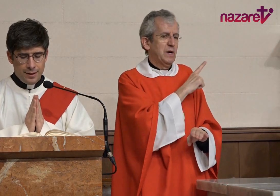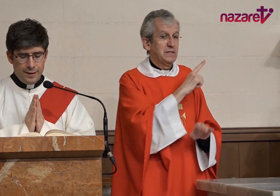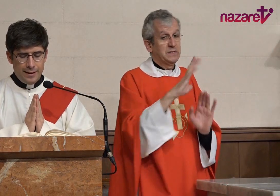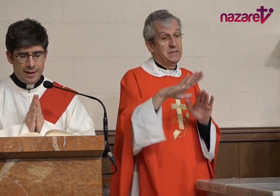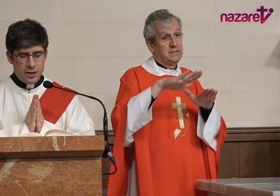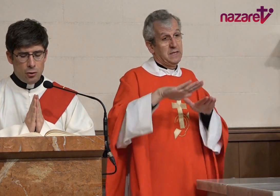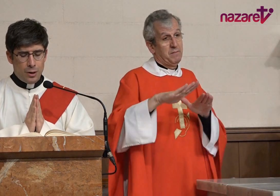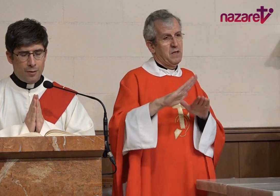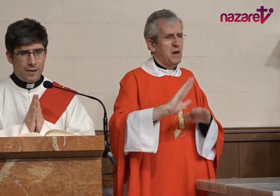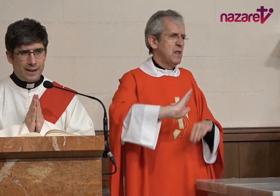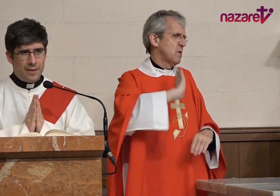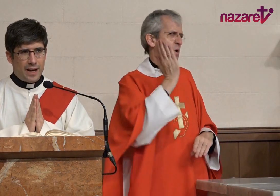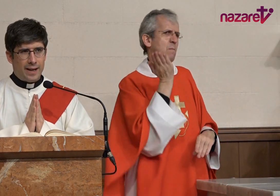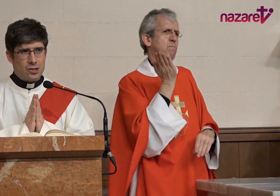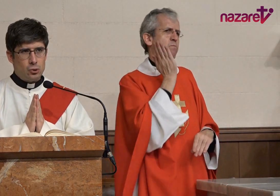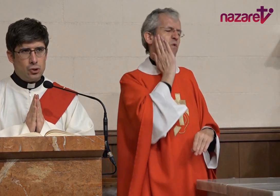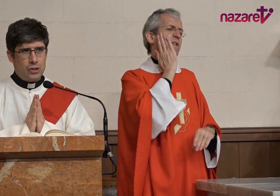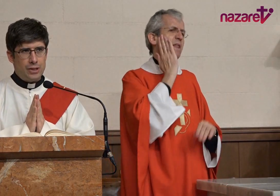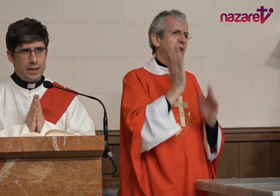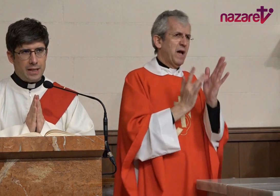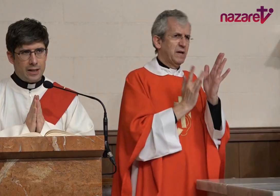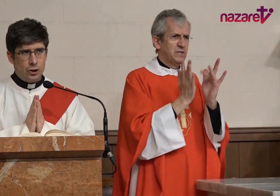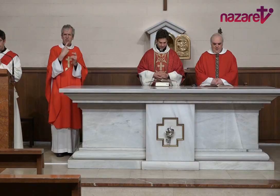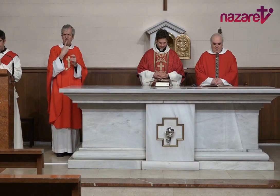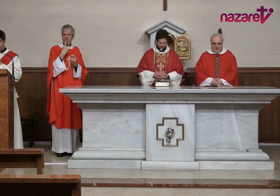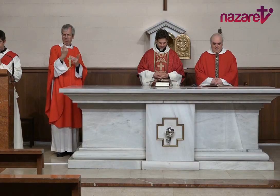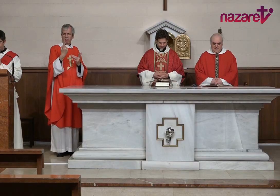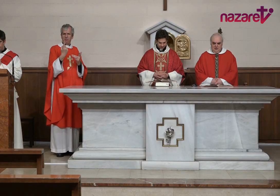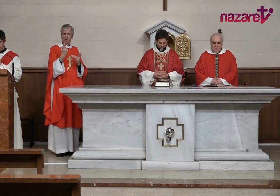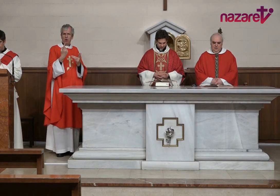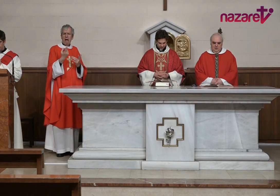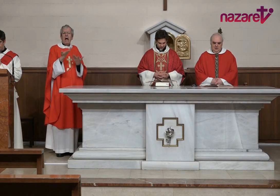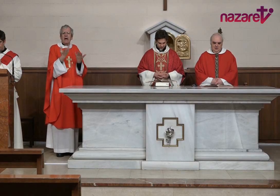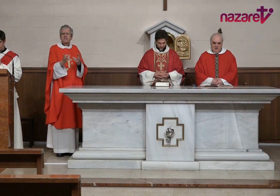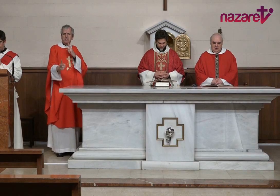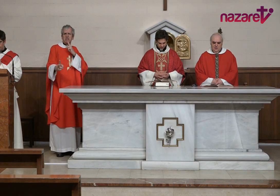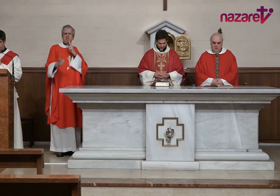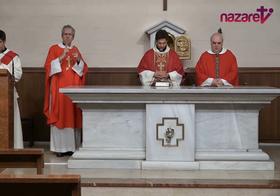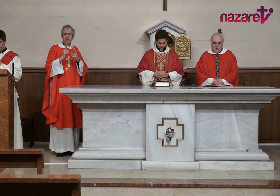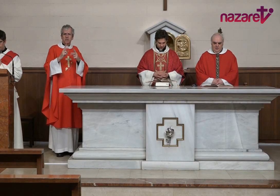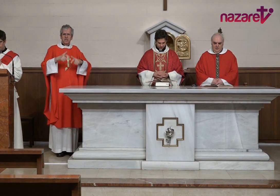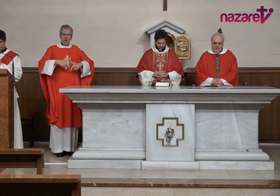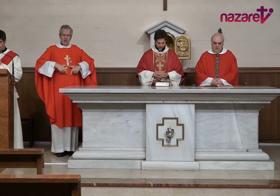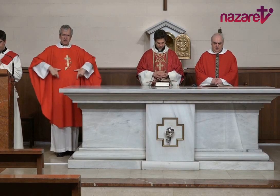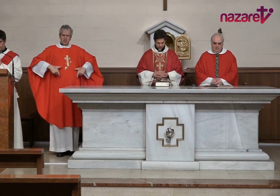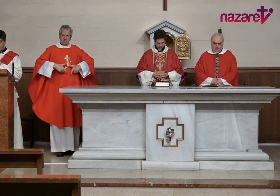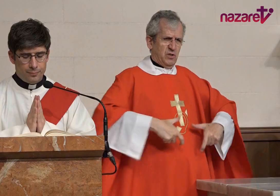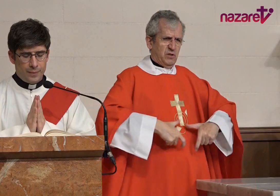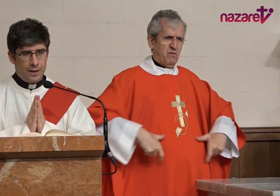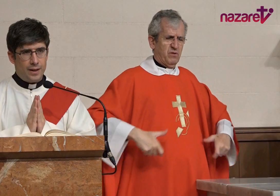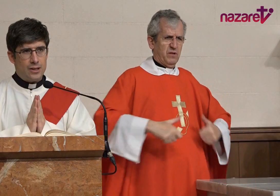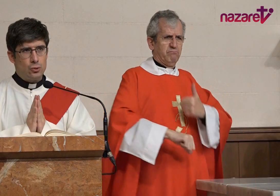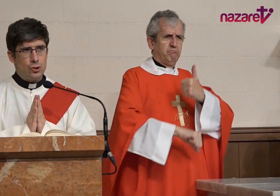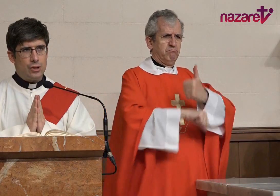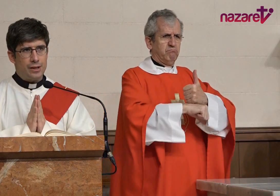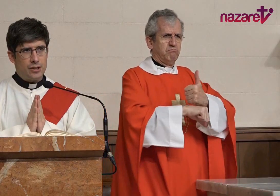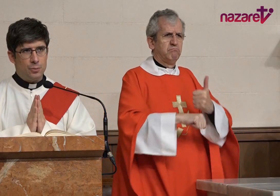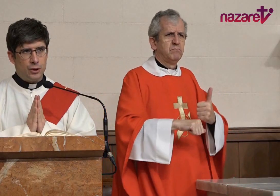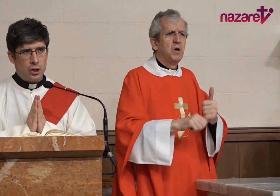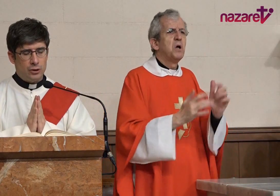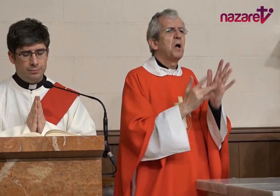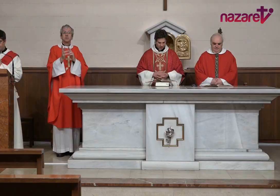allí le dio una bofetada a Jesús diciendo: ¿Así contestas al sumo sacerdote?